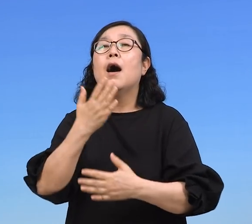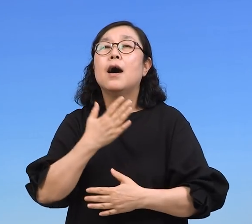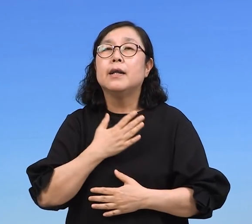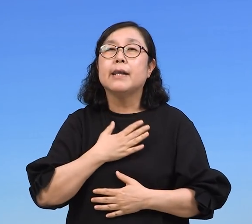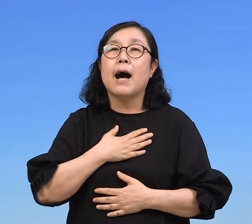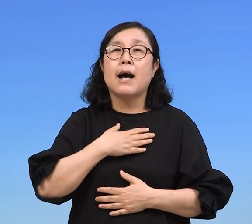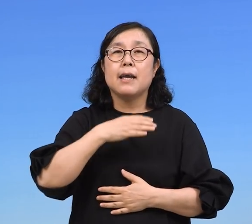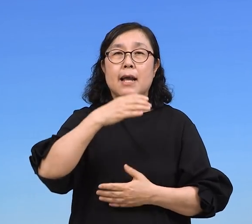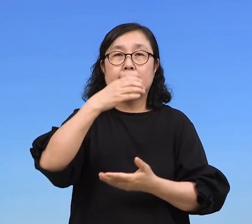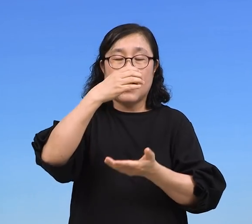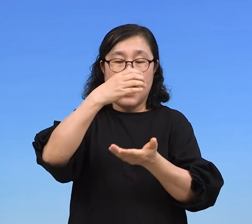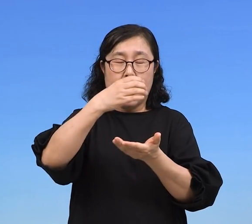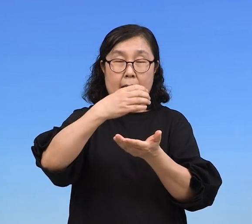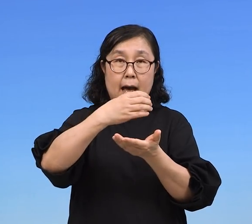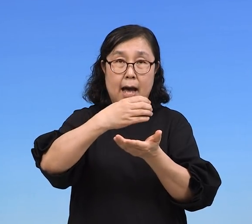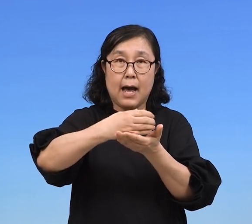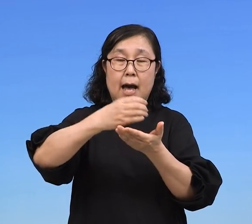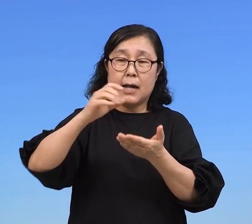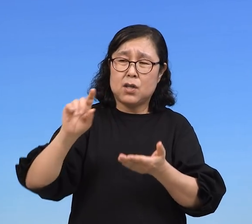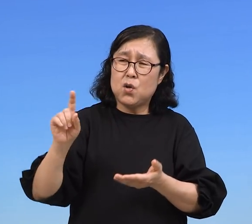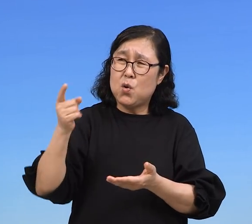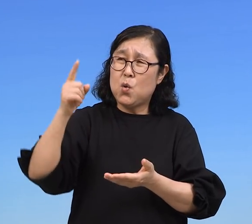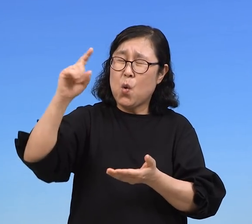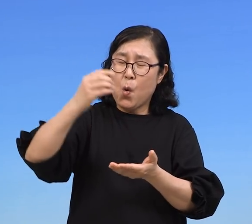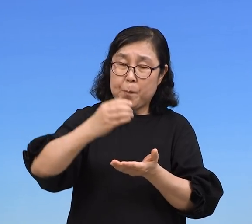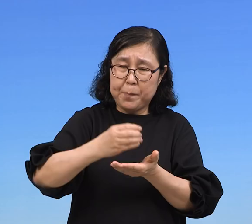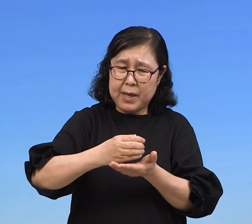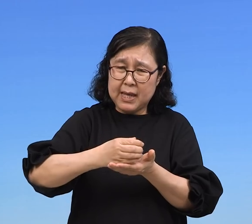나의 잔을 높이 둡니다.